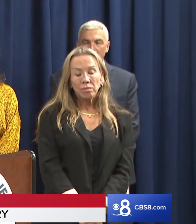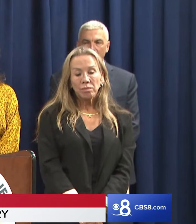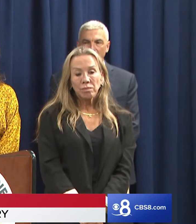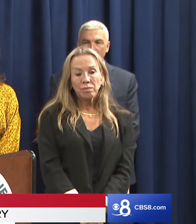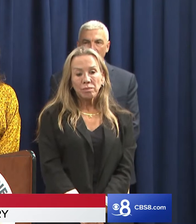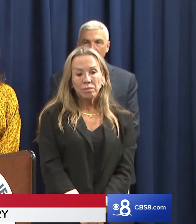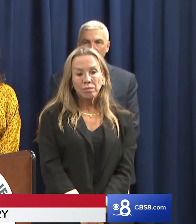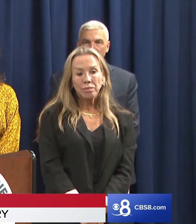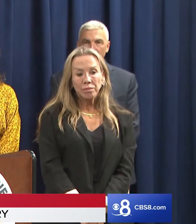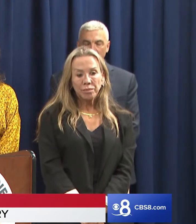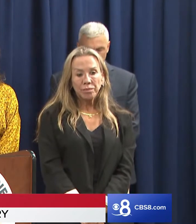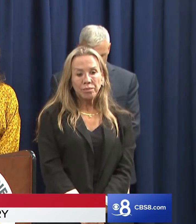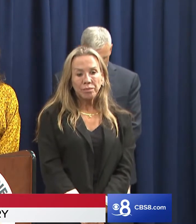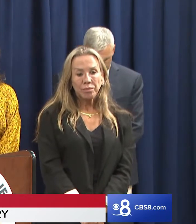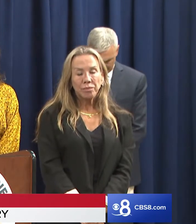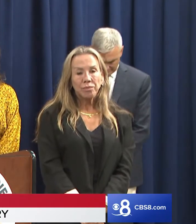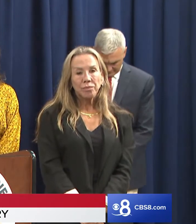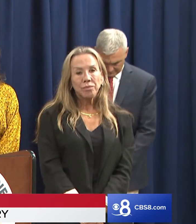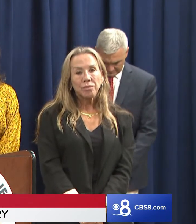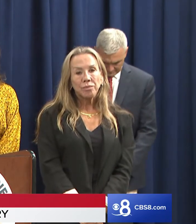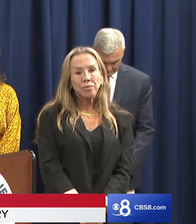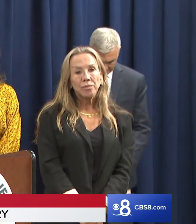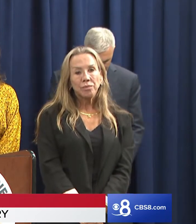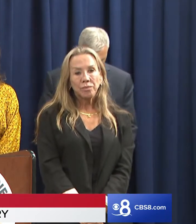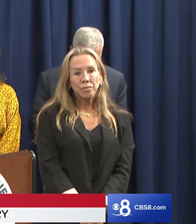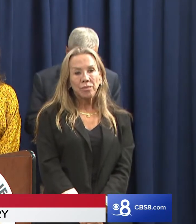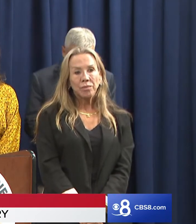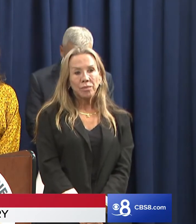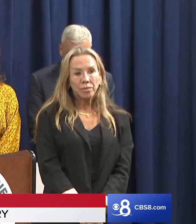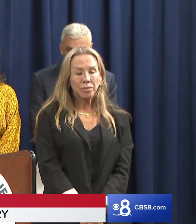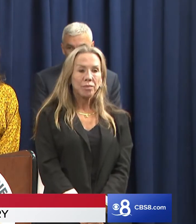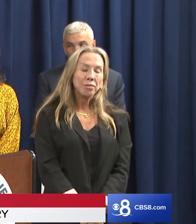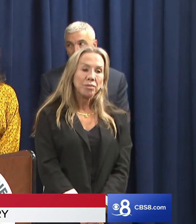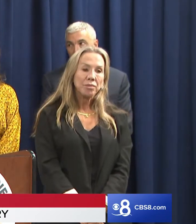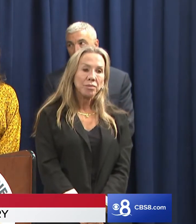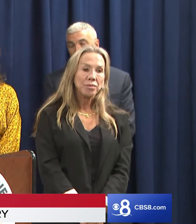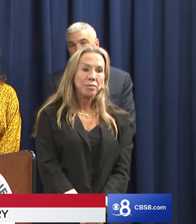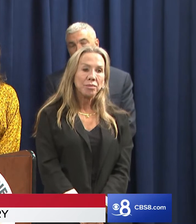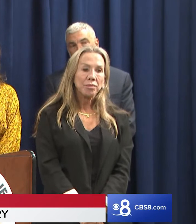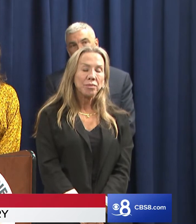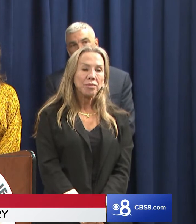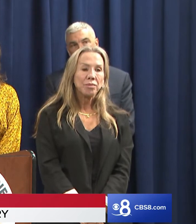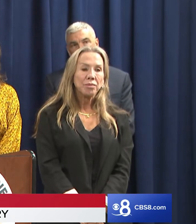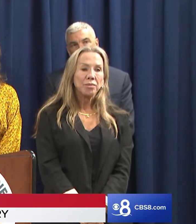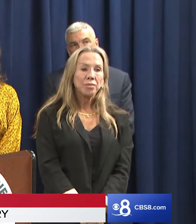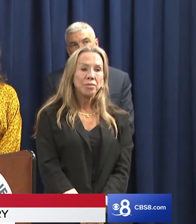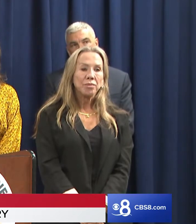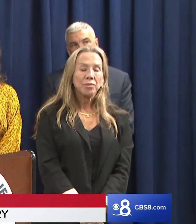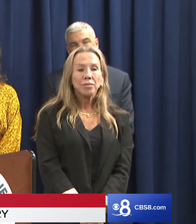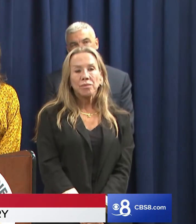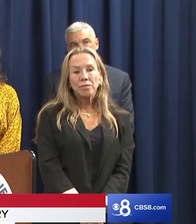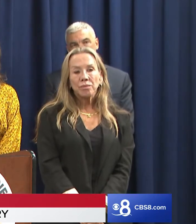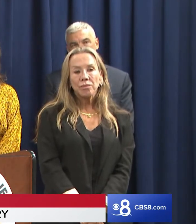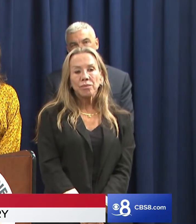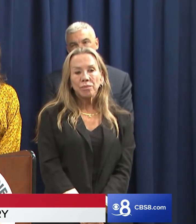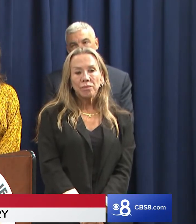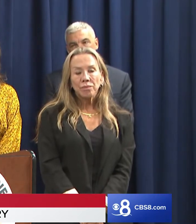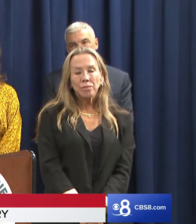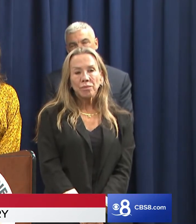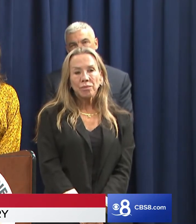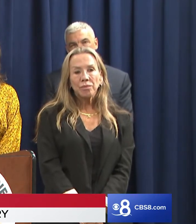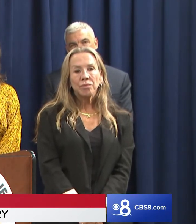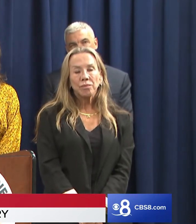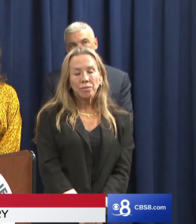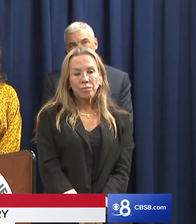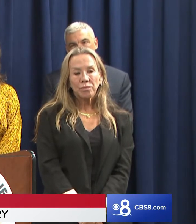para identificar que ya no haya ninguna partícula, ¿verdad?, en el agua. Una vez que ellos decidan que no